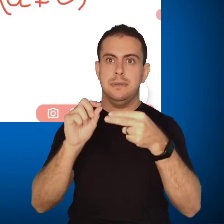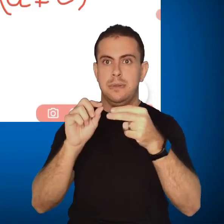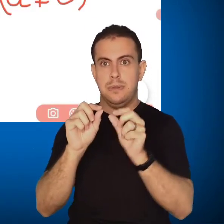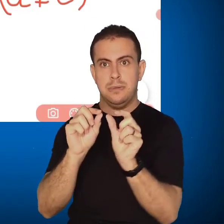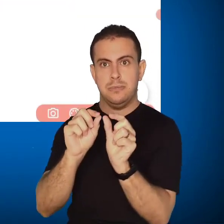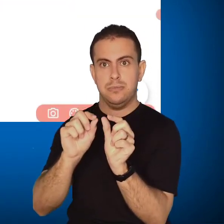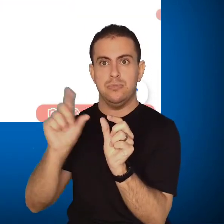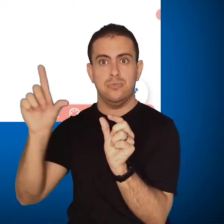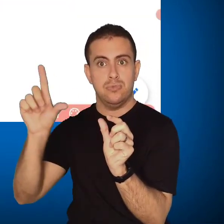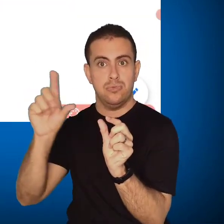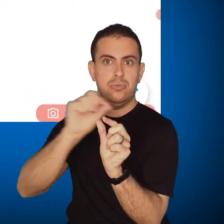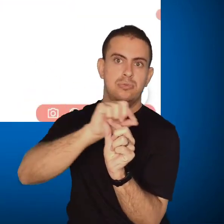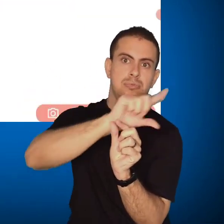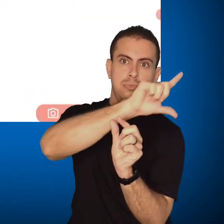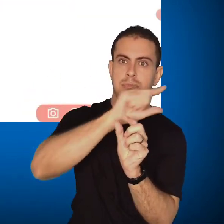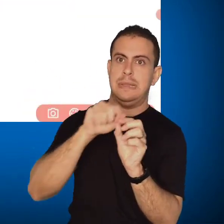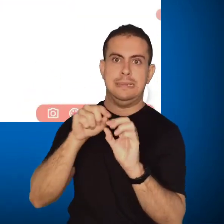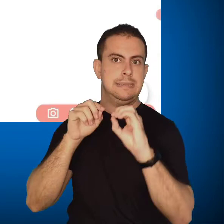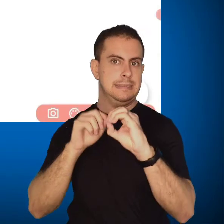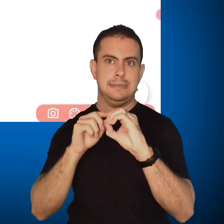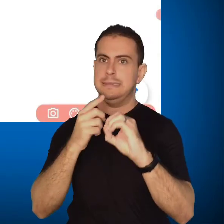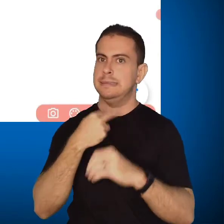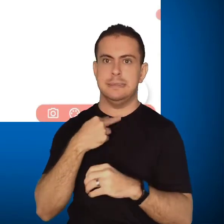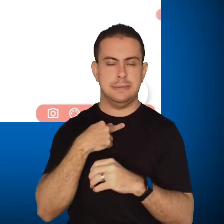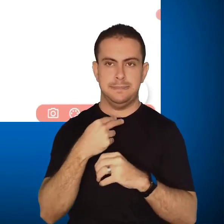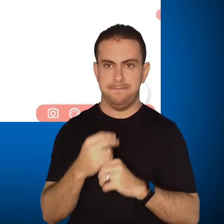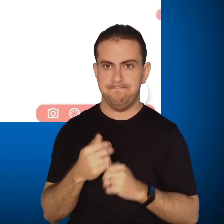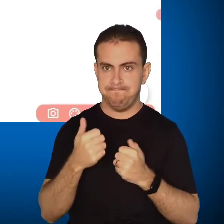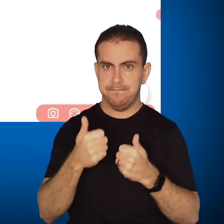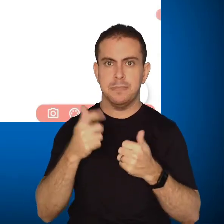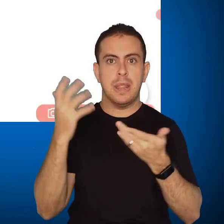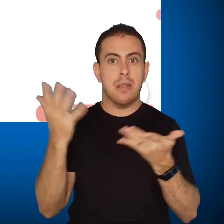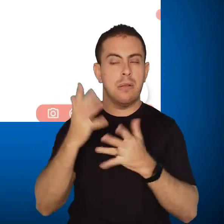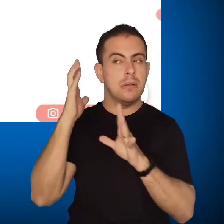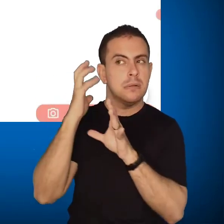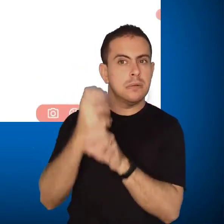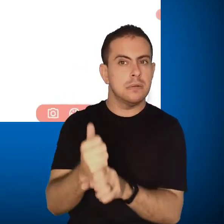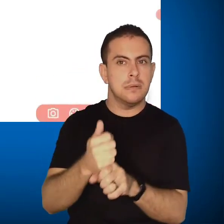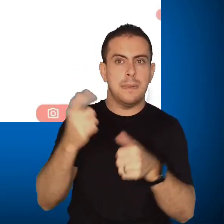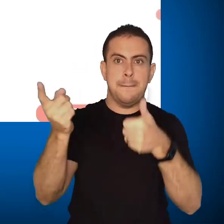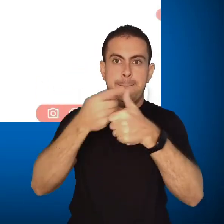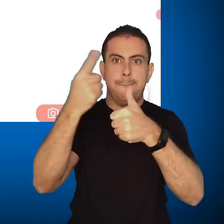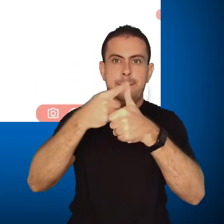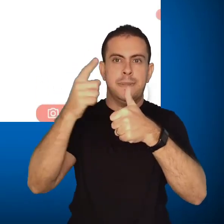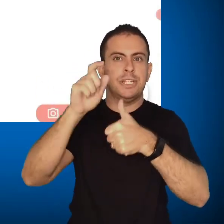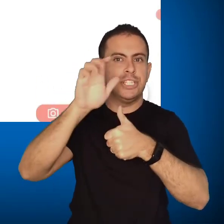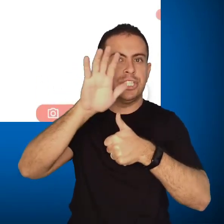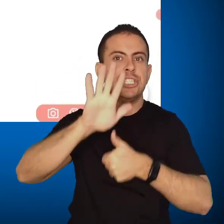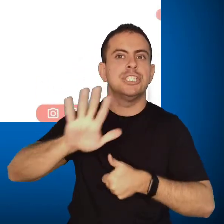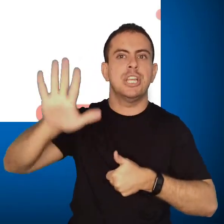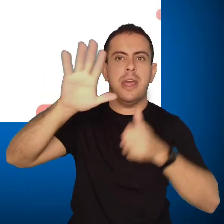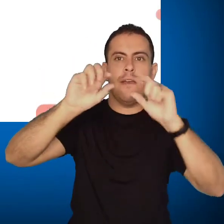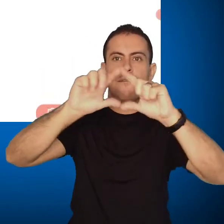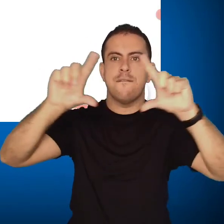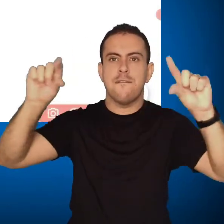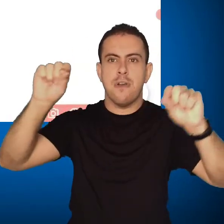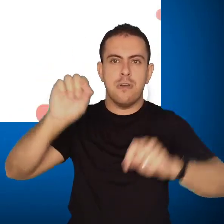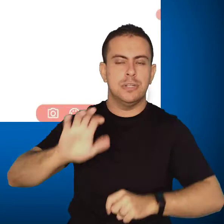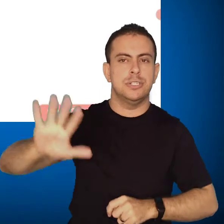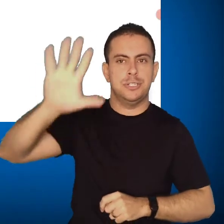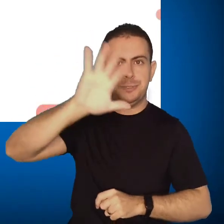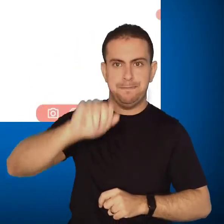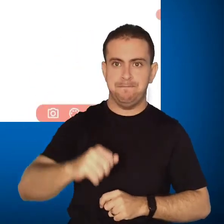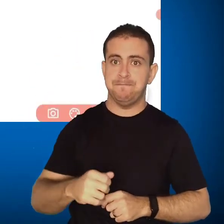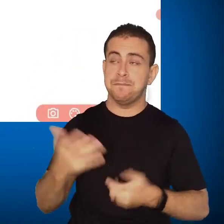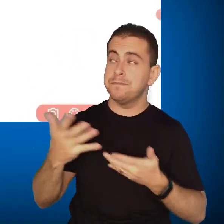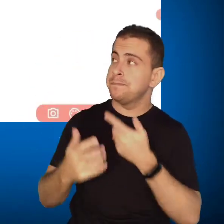bem? Recapitulamos então aí a forma geral de uma equação do segundo grau. O que mais que é importante a gente relembrar? Na